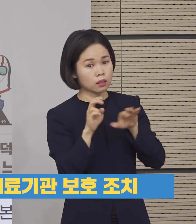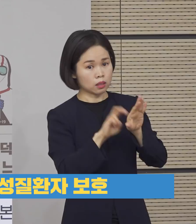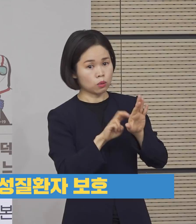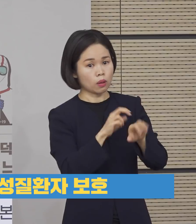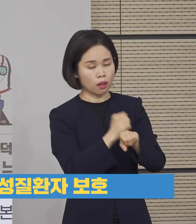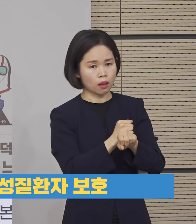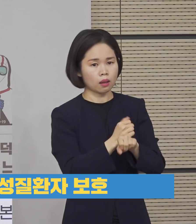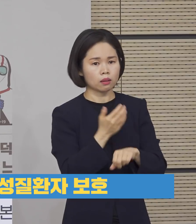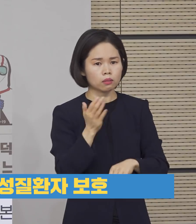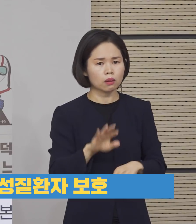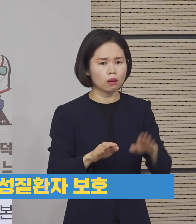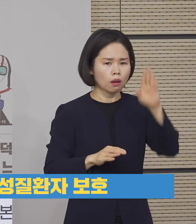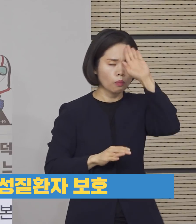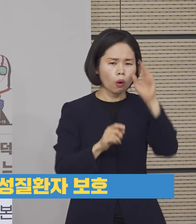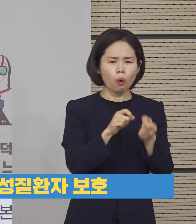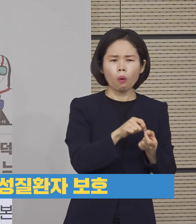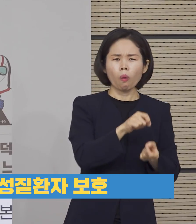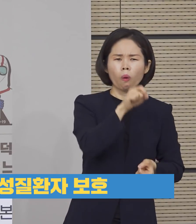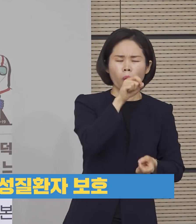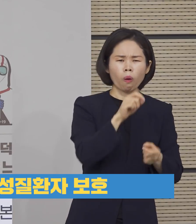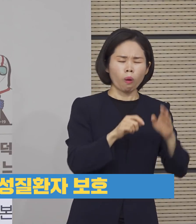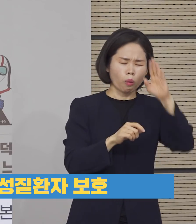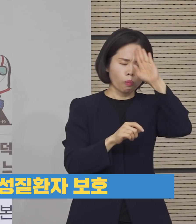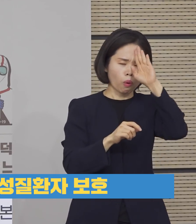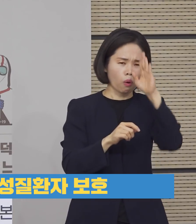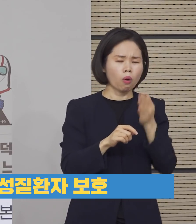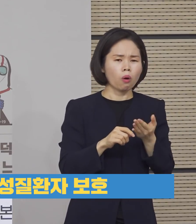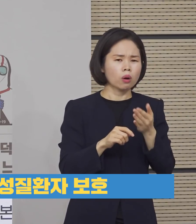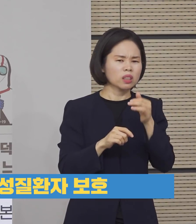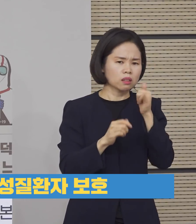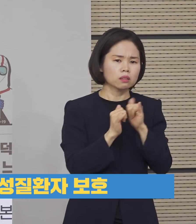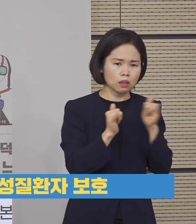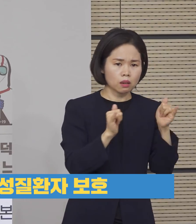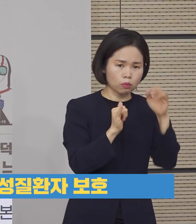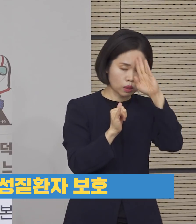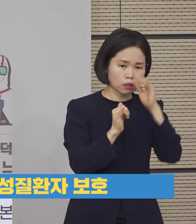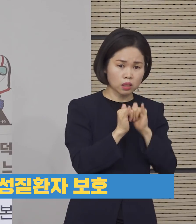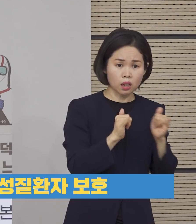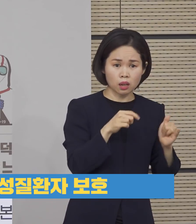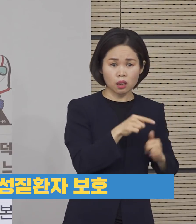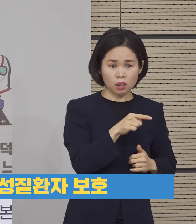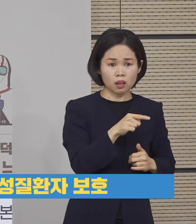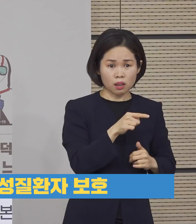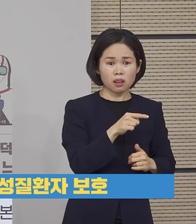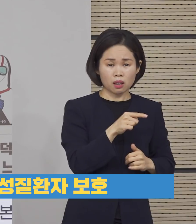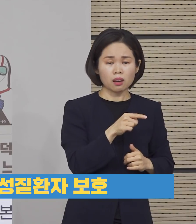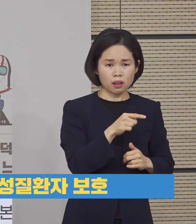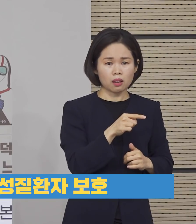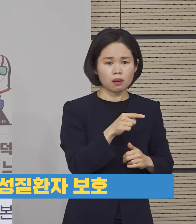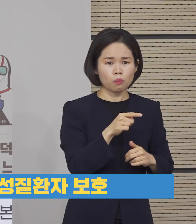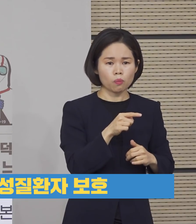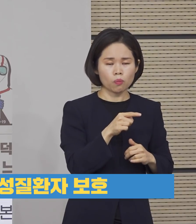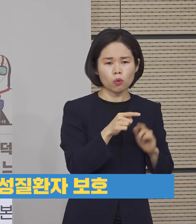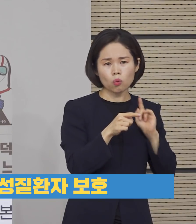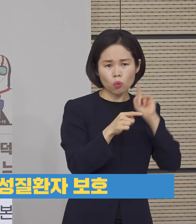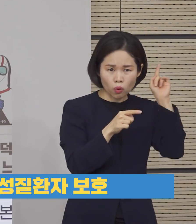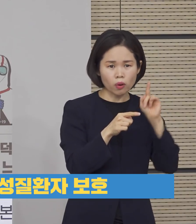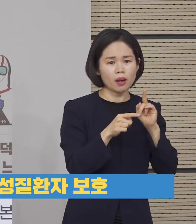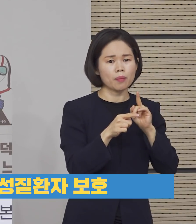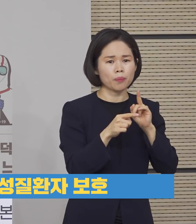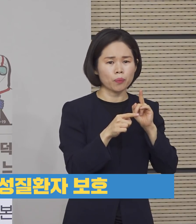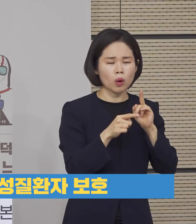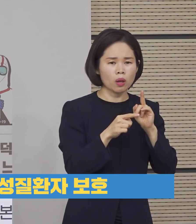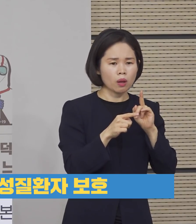만성질환과 같이 불가피하게 의료기관을 방문해야 되는 이러한 환자들, 특히 이 만성질환 환자분들은